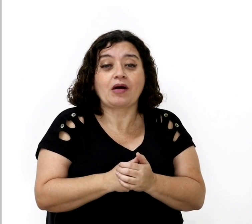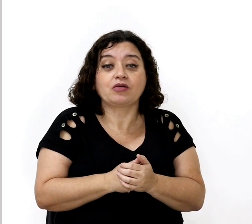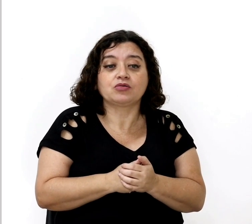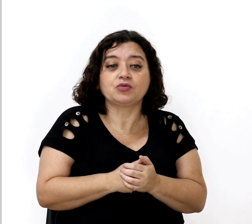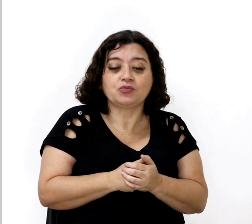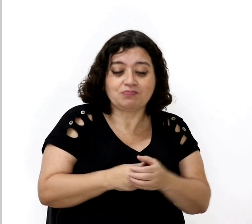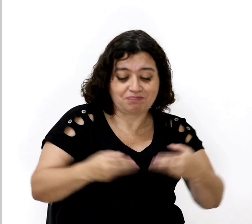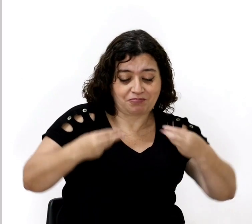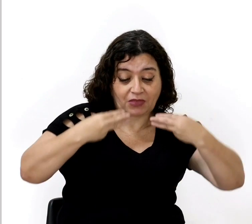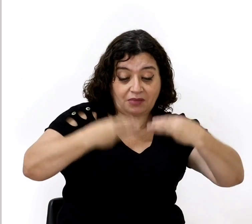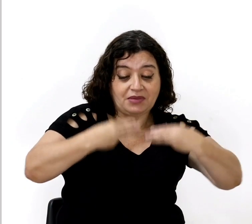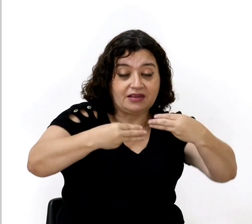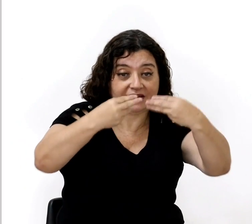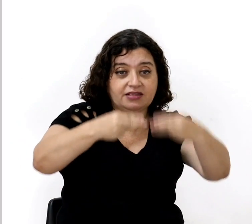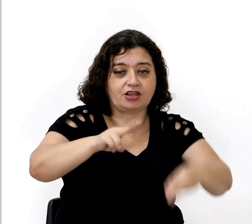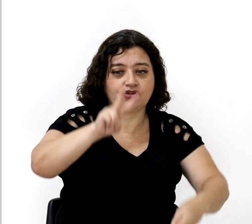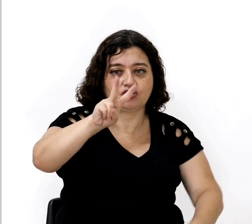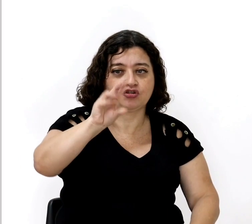voluntariado.